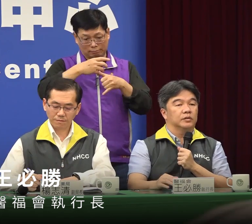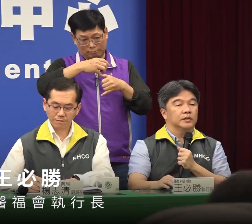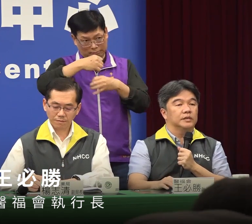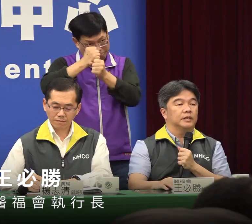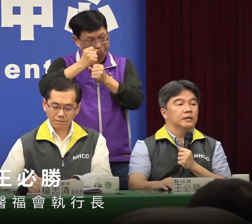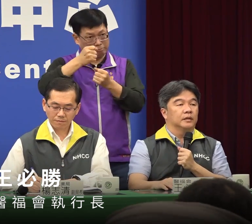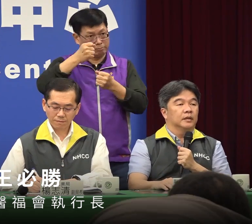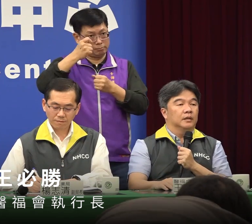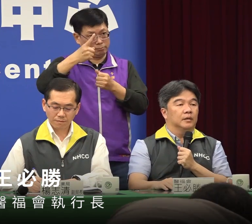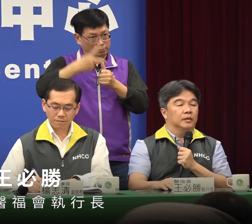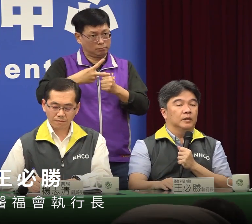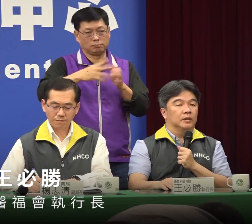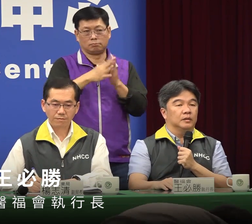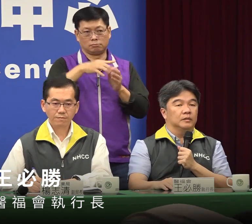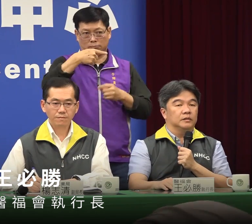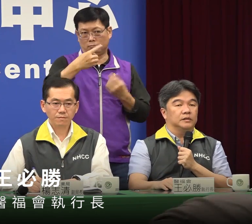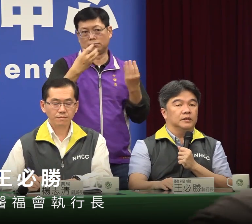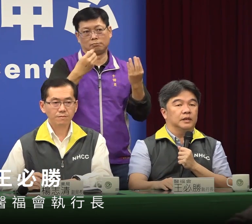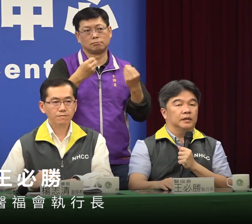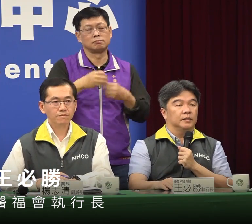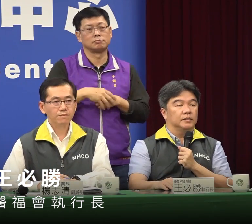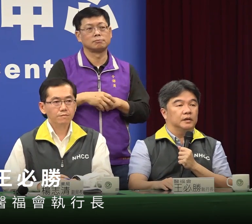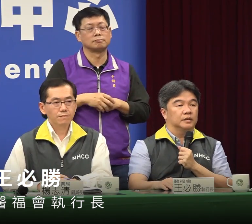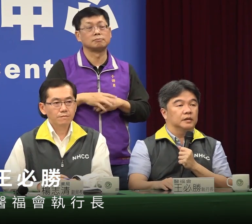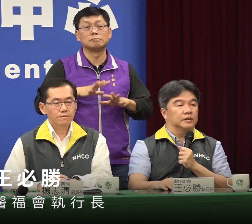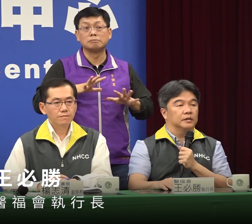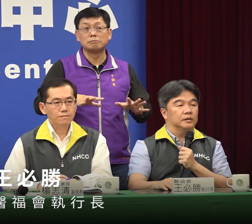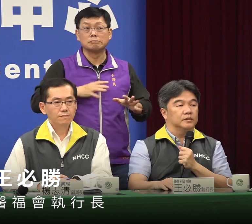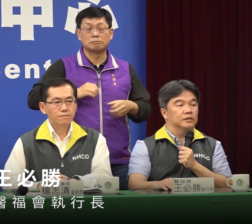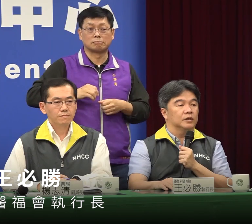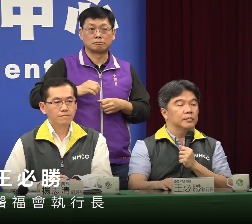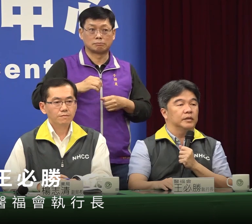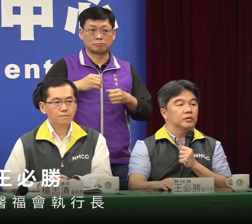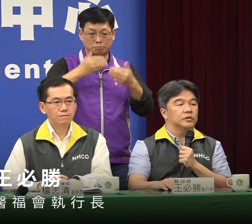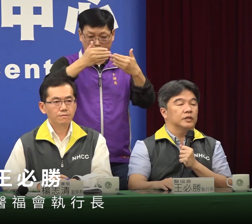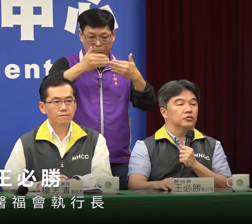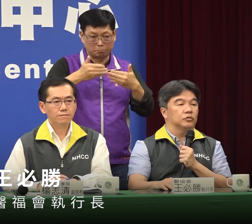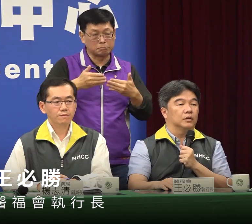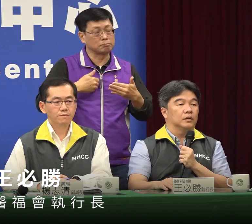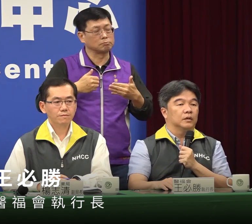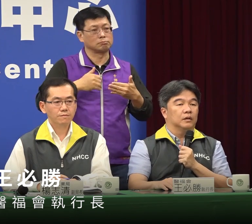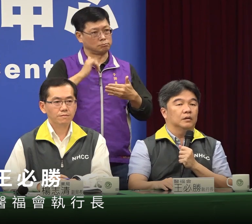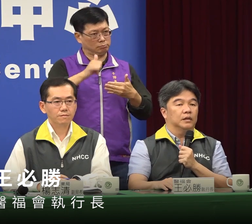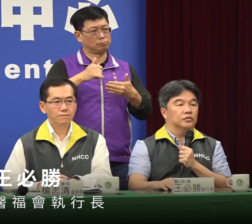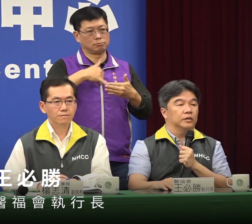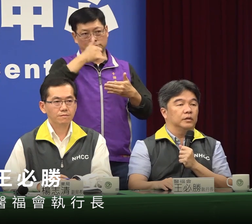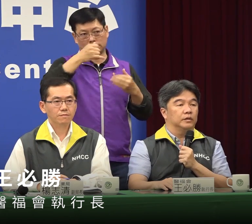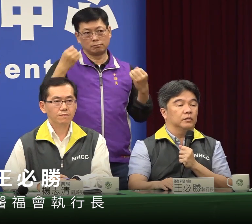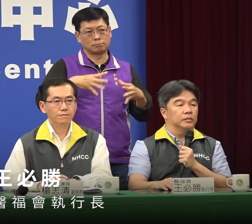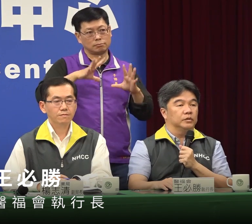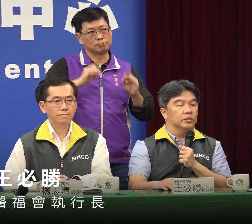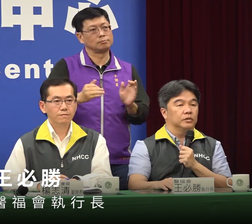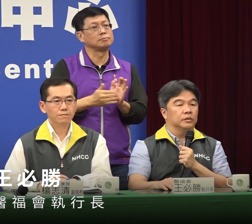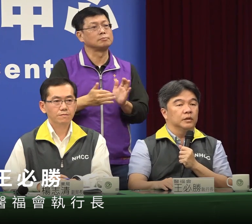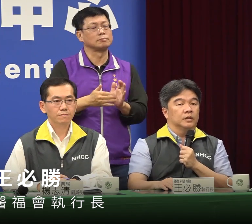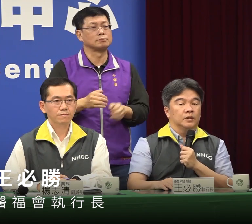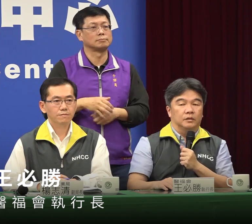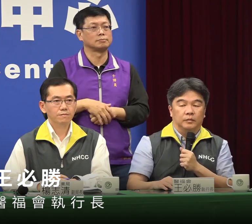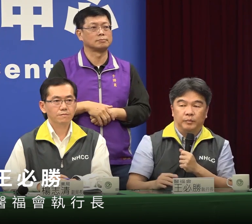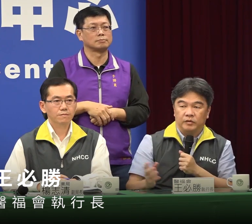两次都阴性了，那么现在整个这个症状上面也都解除了，好，那所以我们